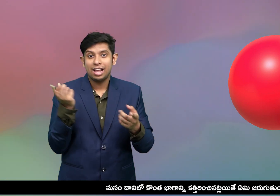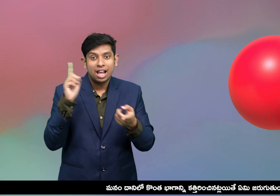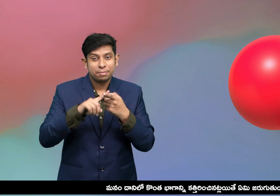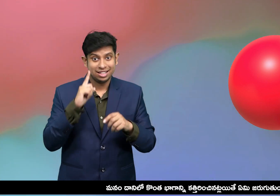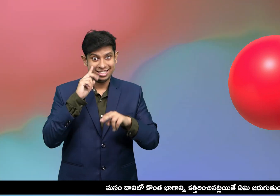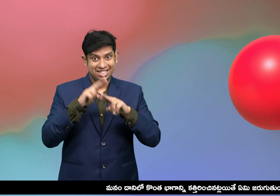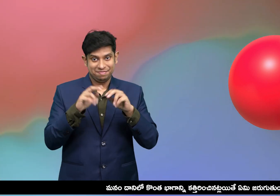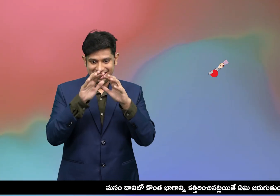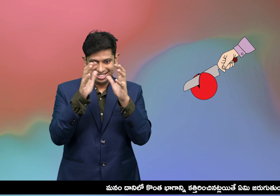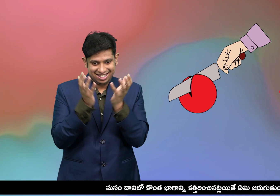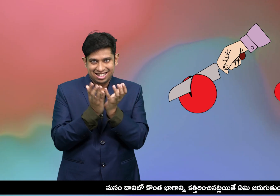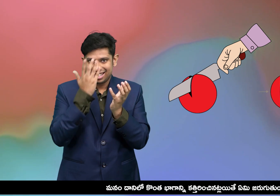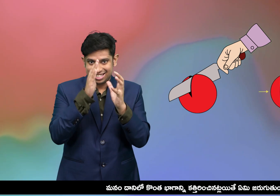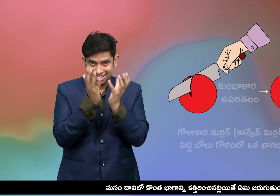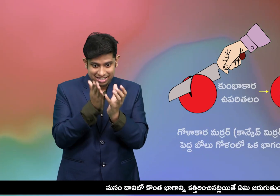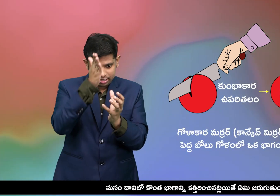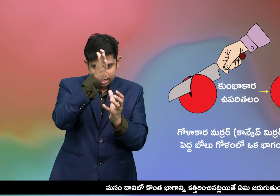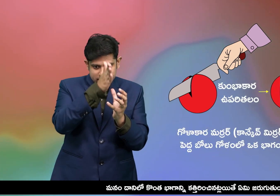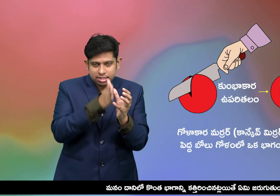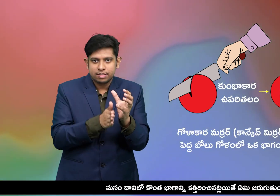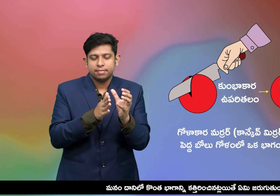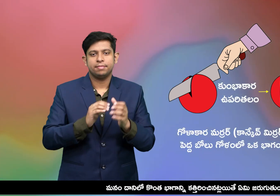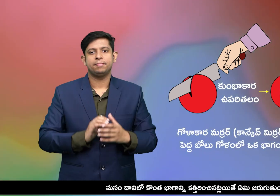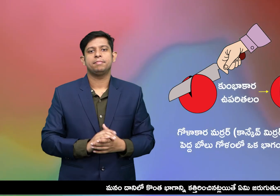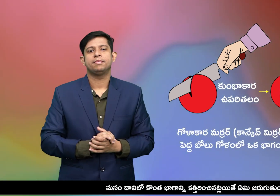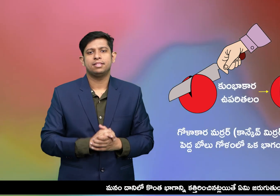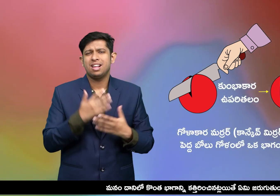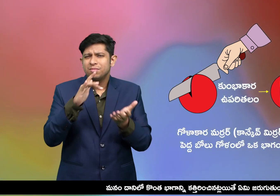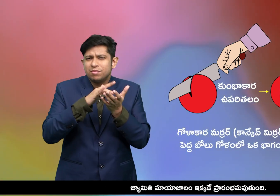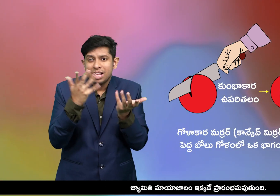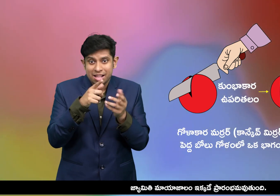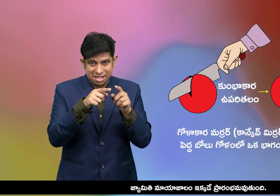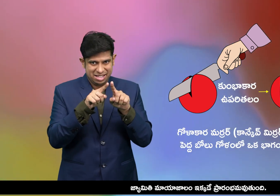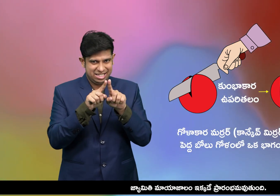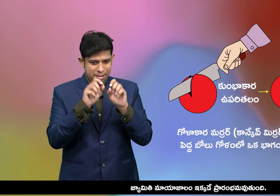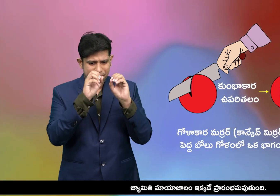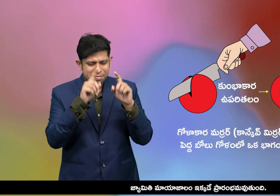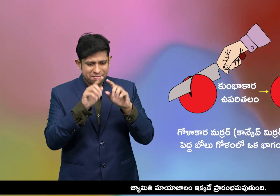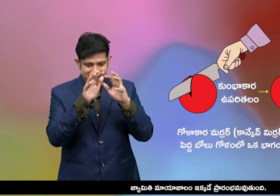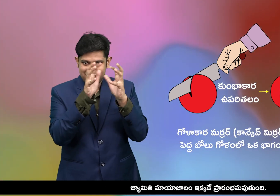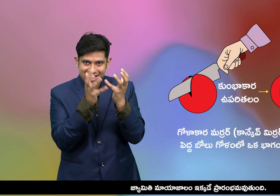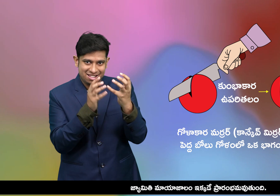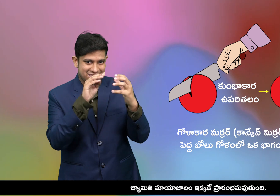మనం దానిలో కొంత భాగాన్ని కత్తిరించినట్లయితే ఏం జరుగుతుంది? జ్యామితి మాయాజాలం ఇక్కడే